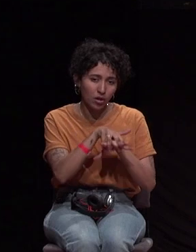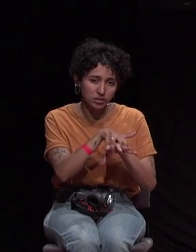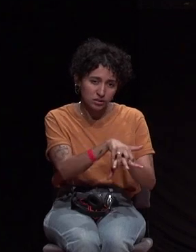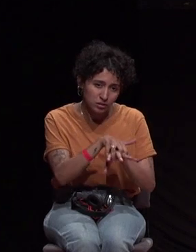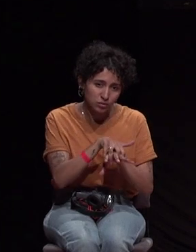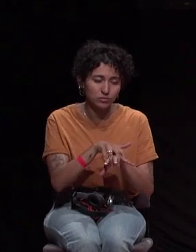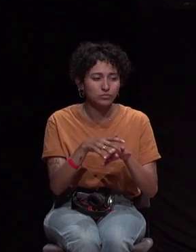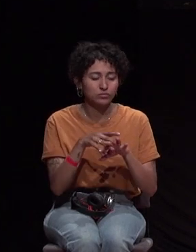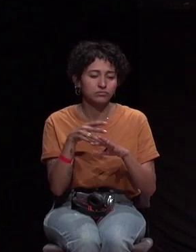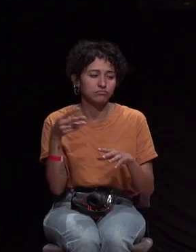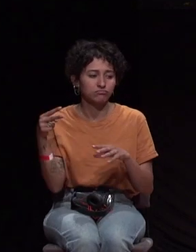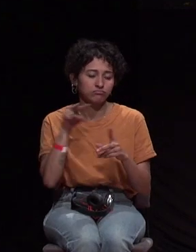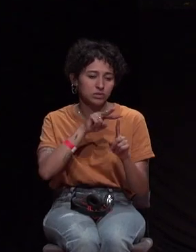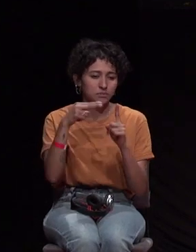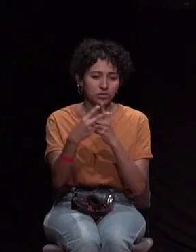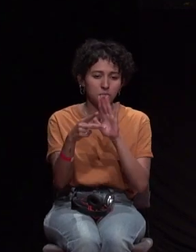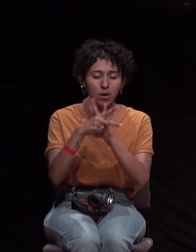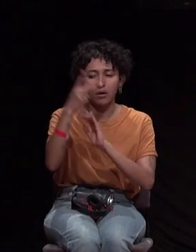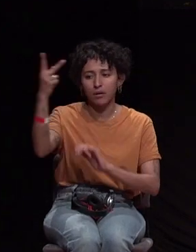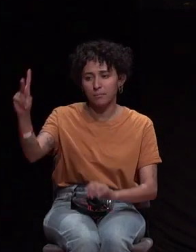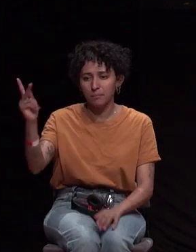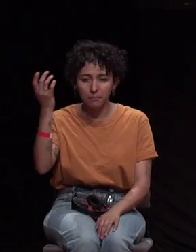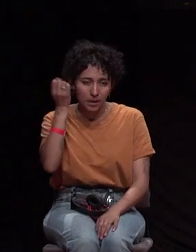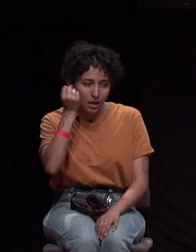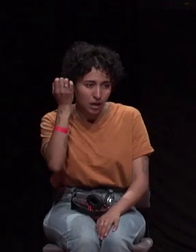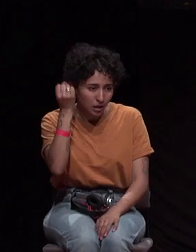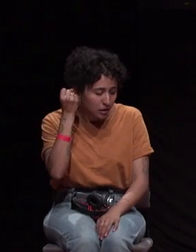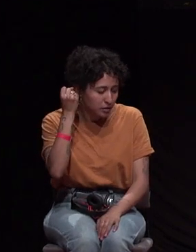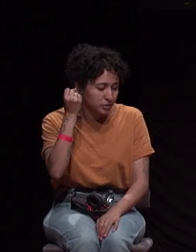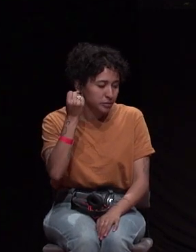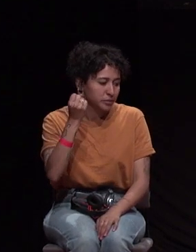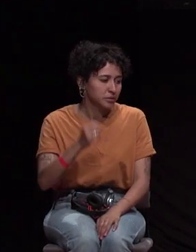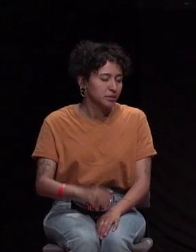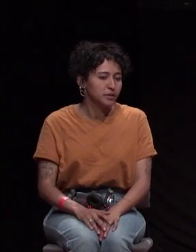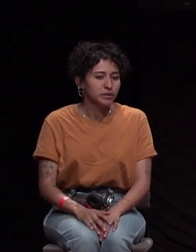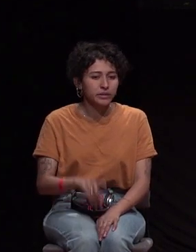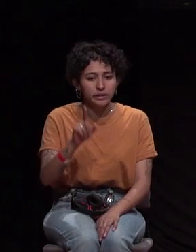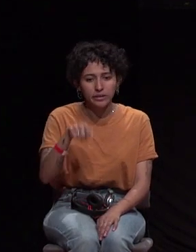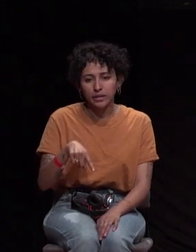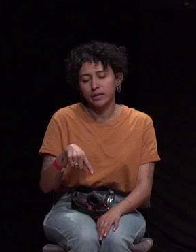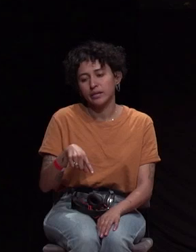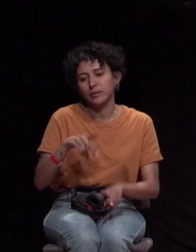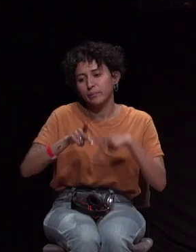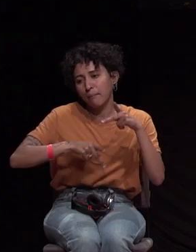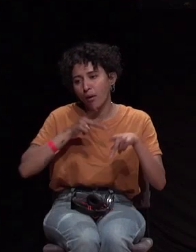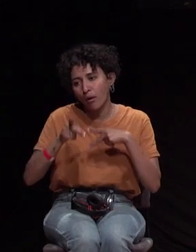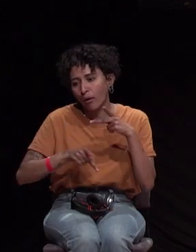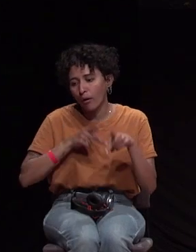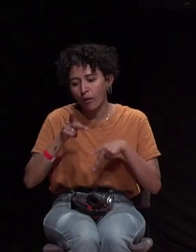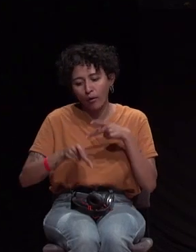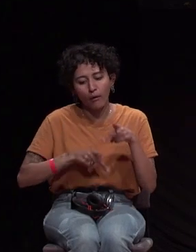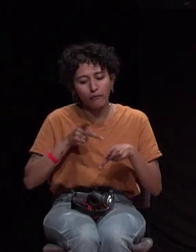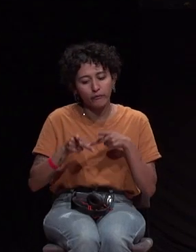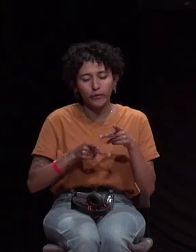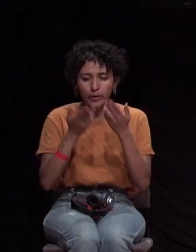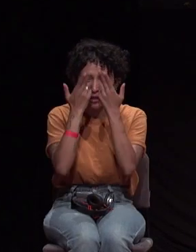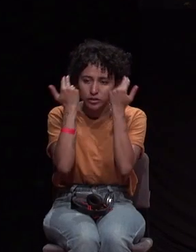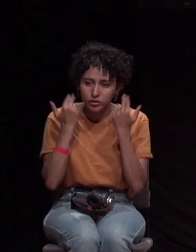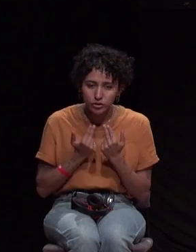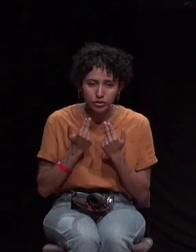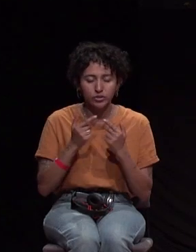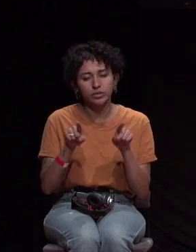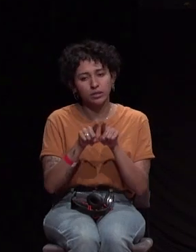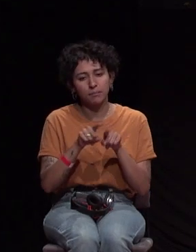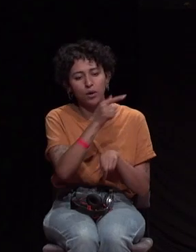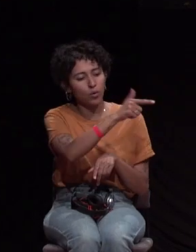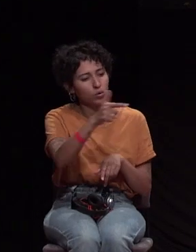né? E isso também se dá com os povos indígenas, se dá com outros grupos. Sem dúvida